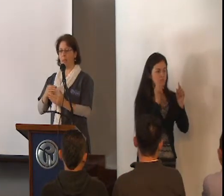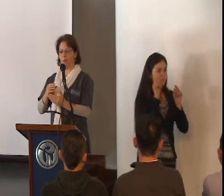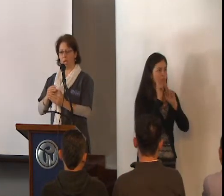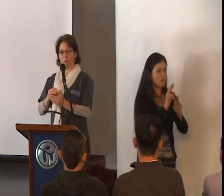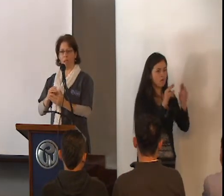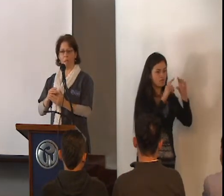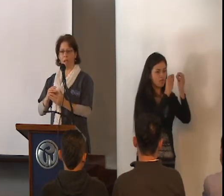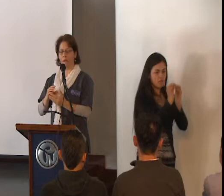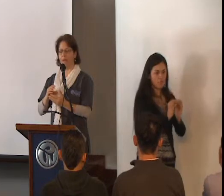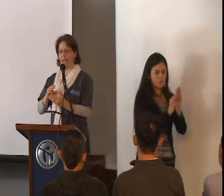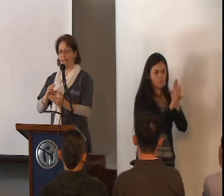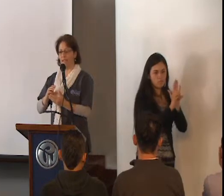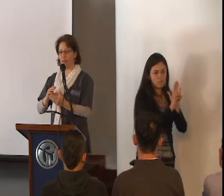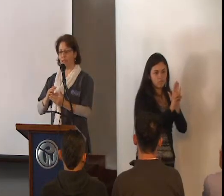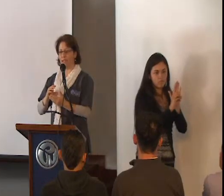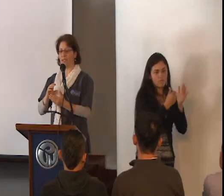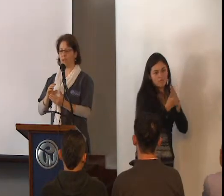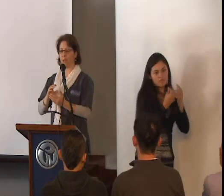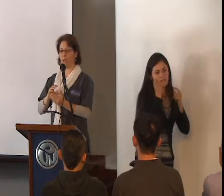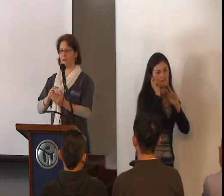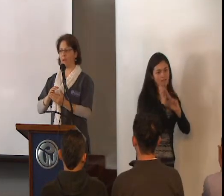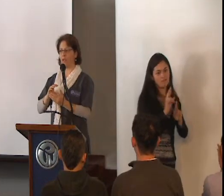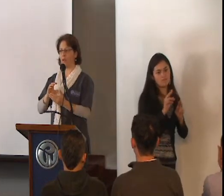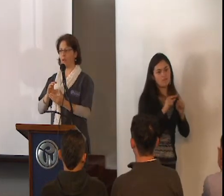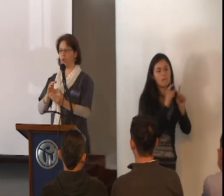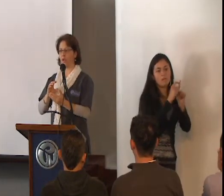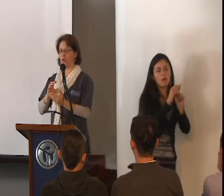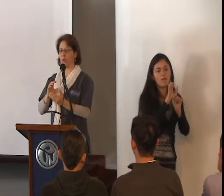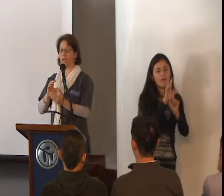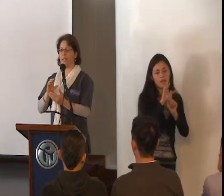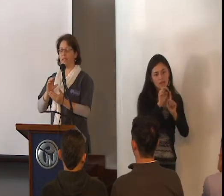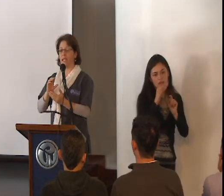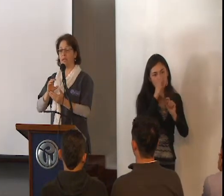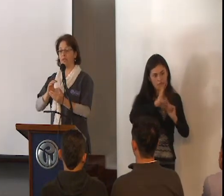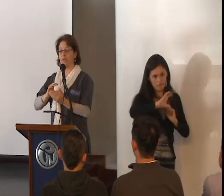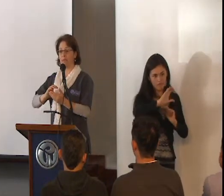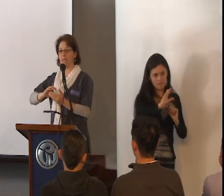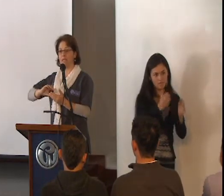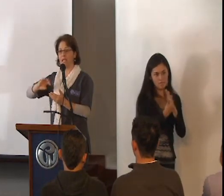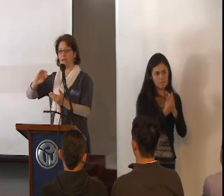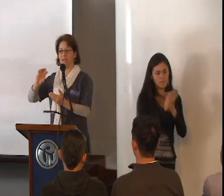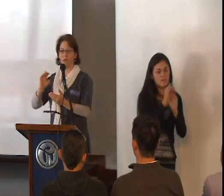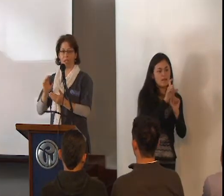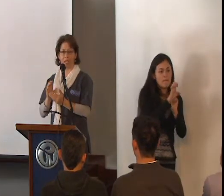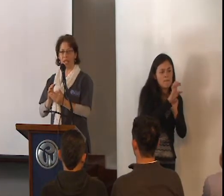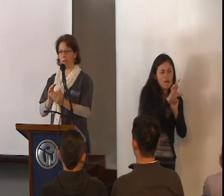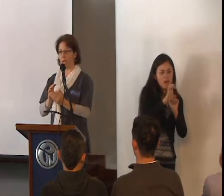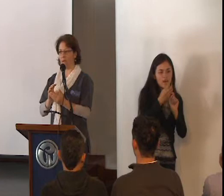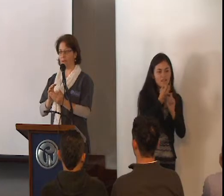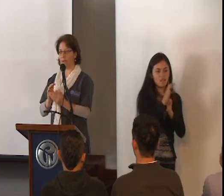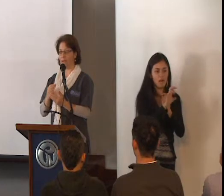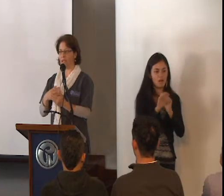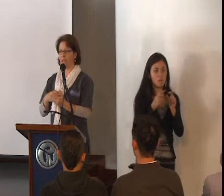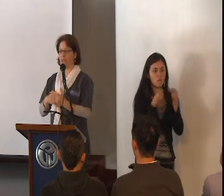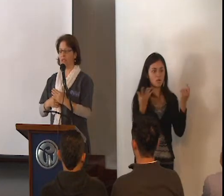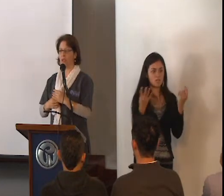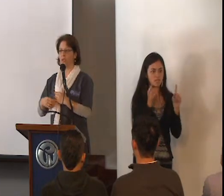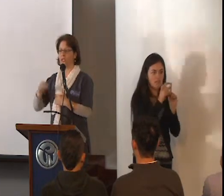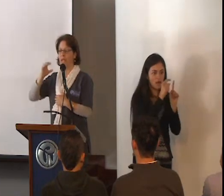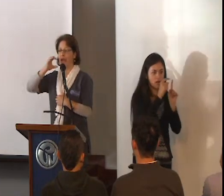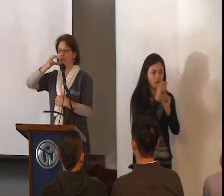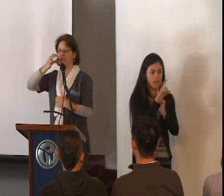del habla, por ejemplo, la palabra elefante es una palabra que de alguna u otra forma tiene muchas más sílabas de lo que tiene la palabra